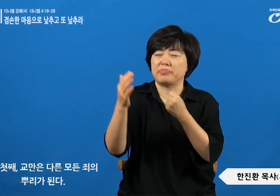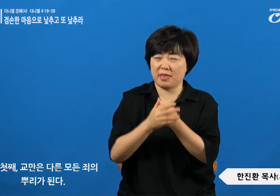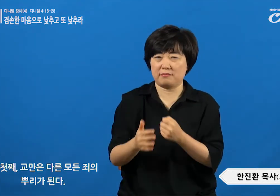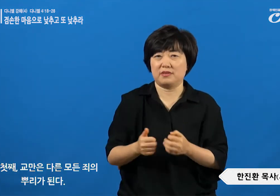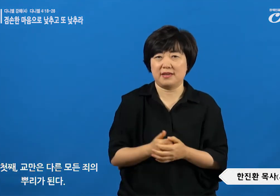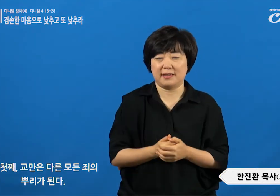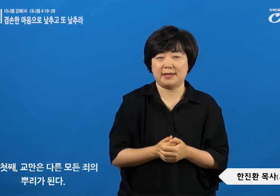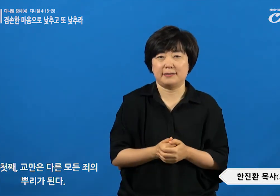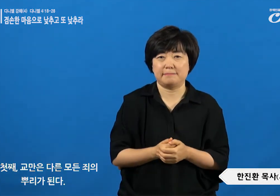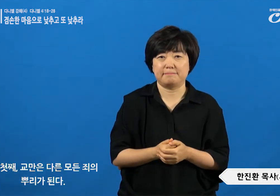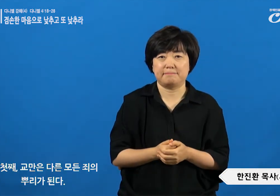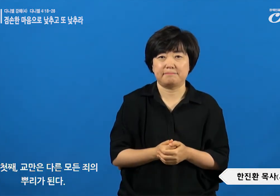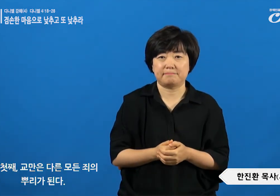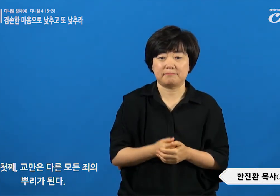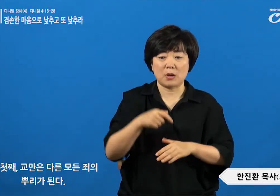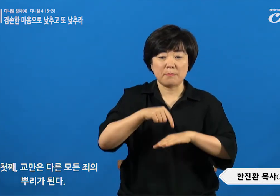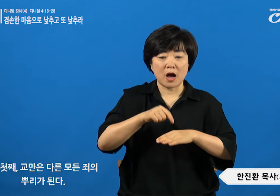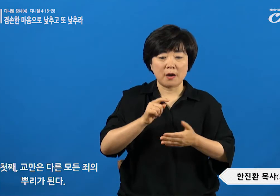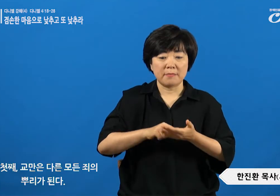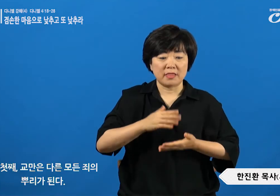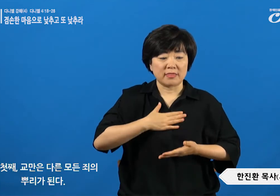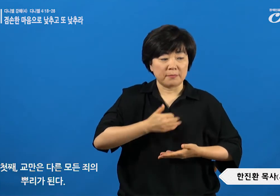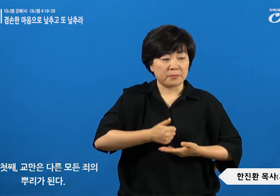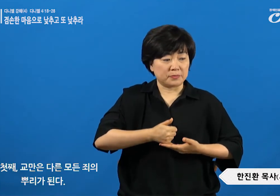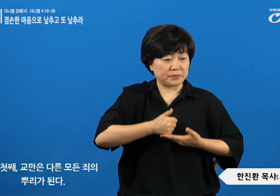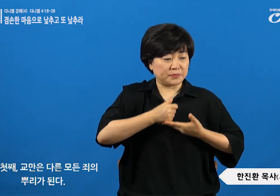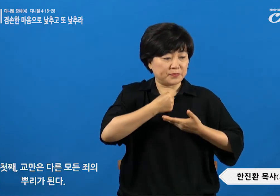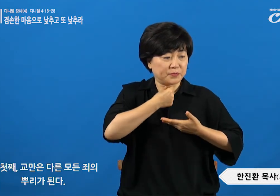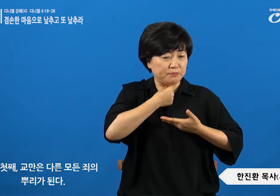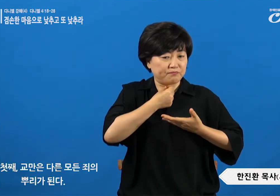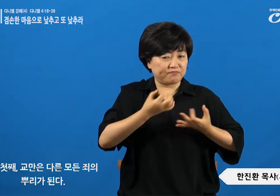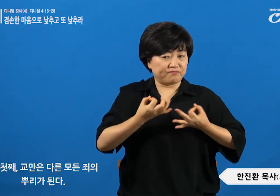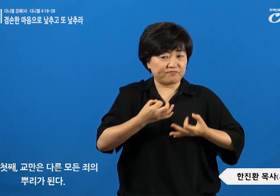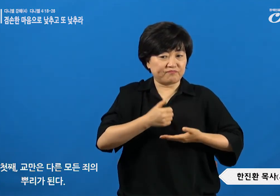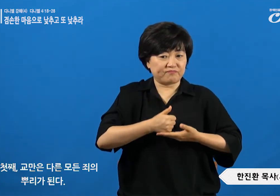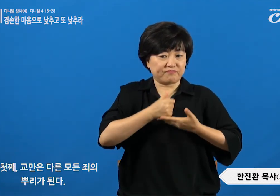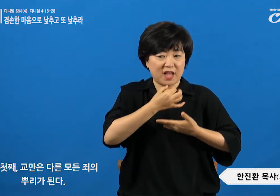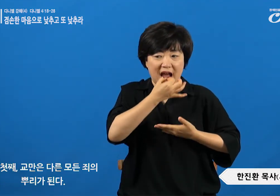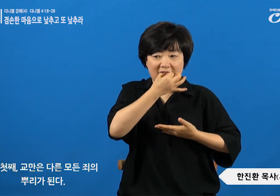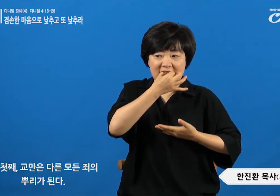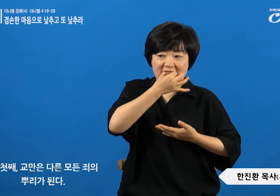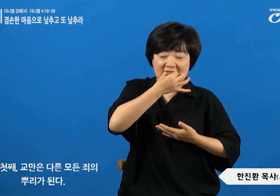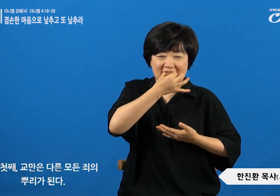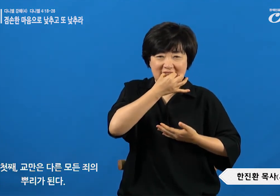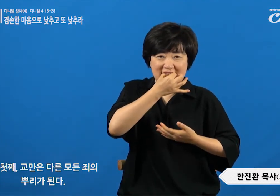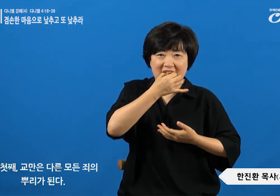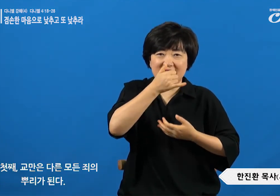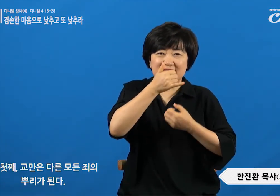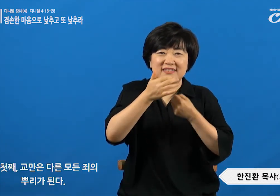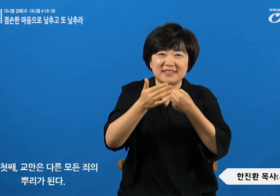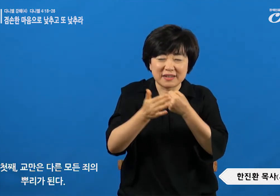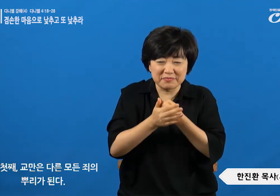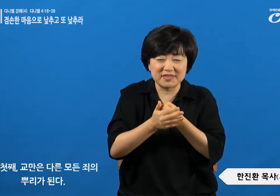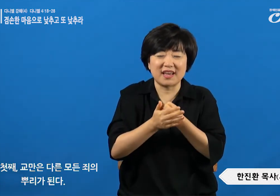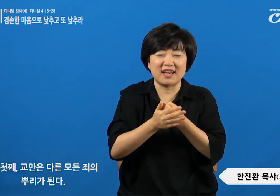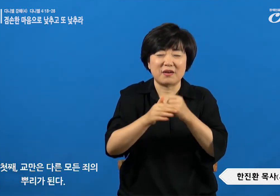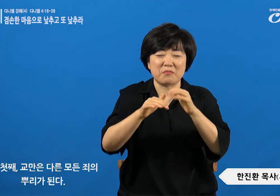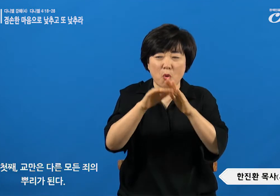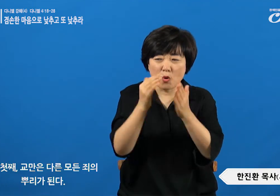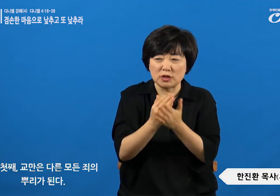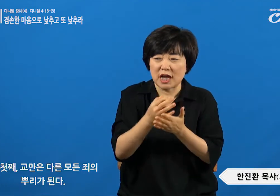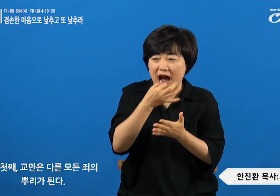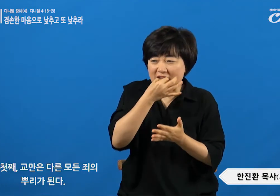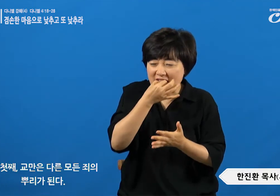교만하기 때문에 그렇습니다. 마음에 자기를 높이려고 하는 그런 욕망이 속에 꽉 차 있으니까 그냥